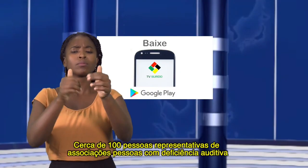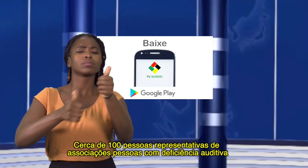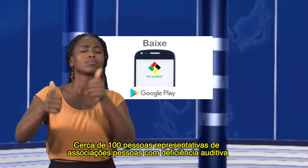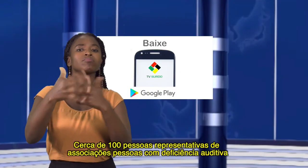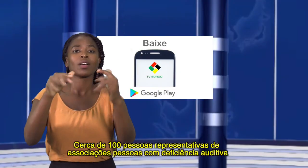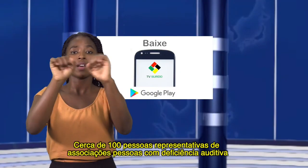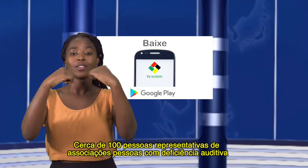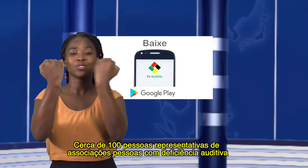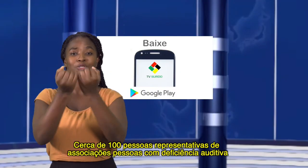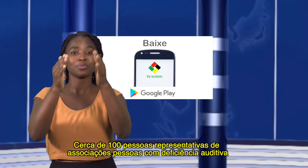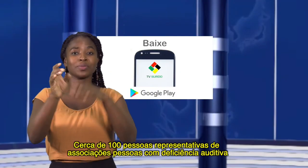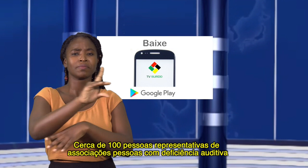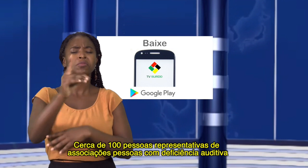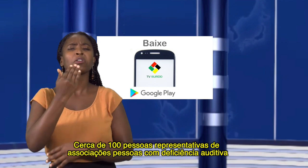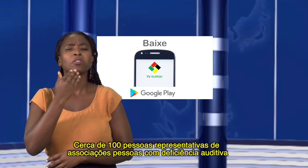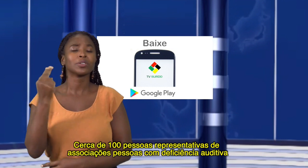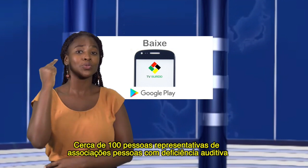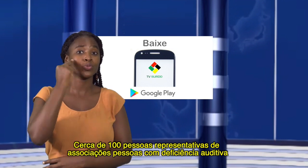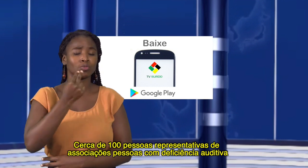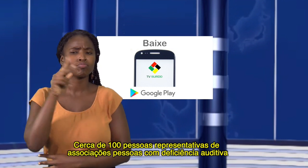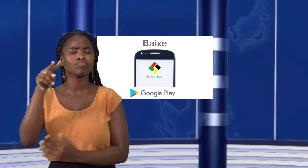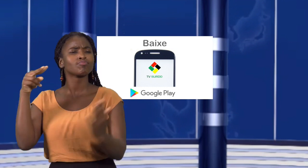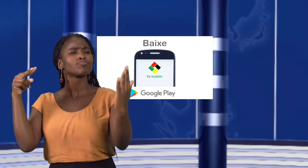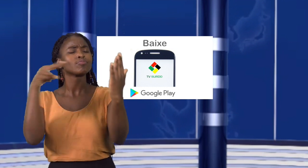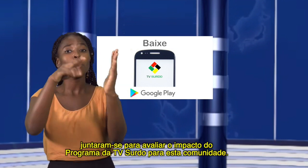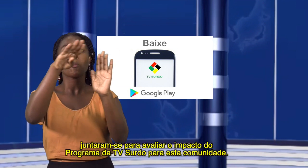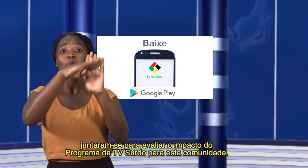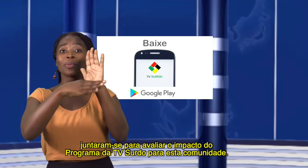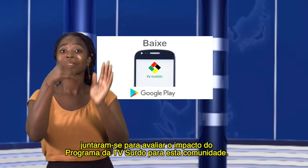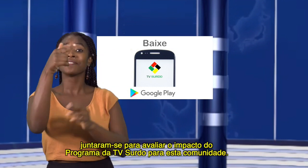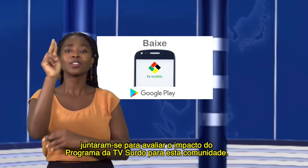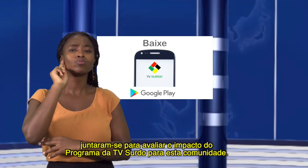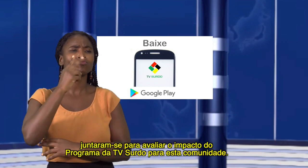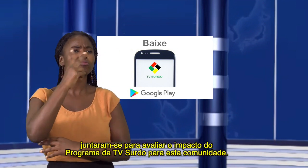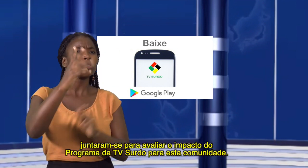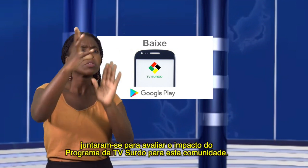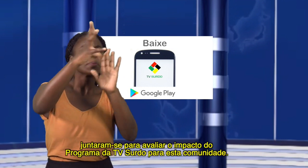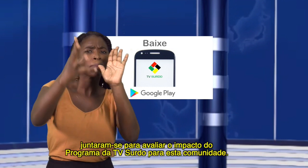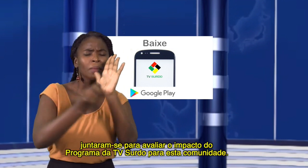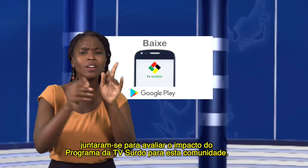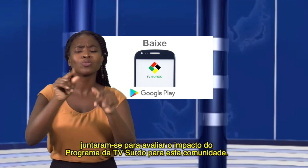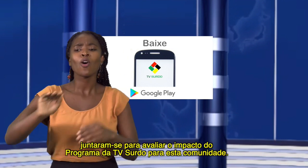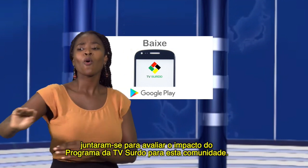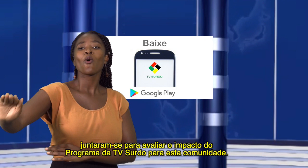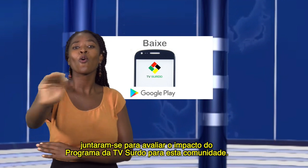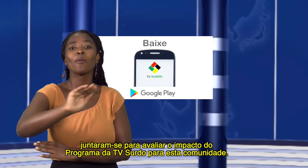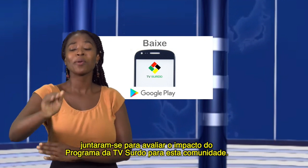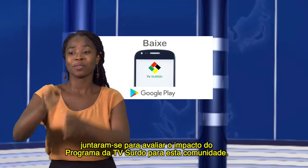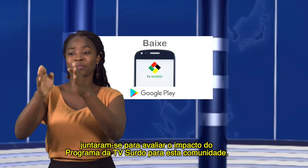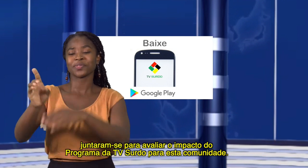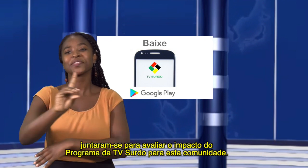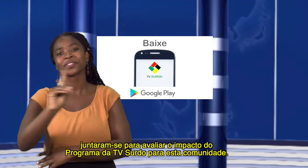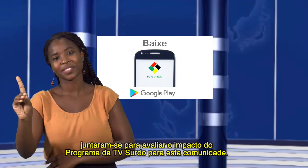representativas de associações de pessoas com deficiência auditiva juntaram-se para avaliar o impacto do programa da TV Surdo para